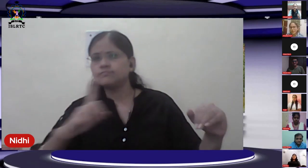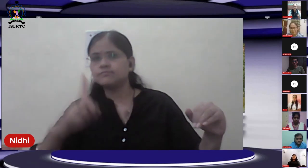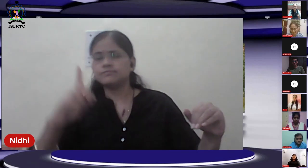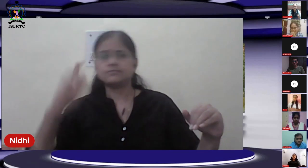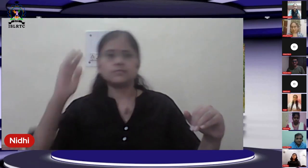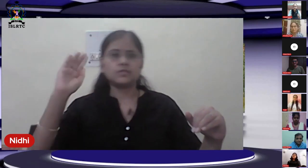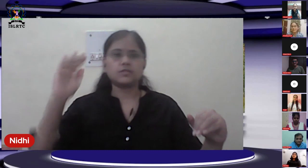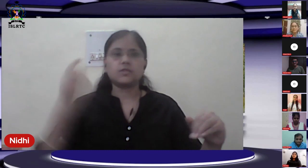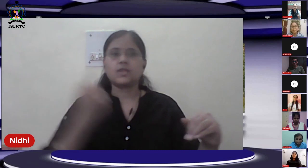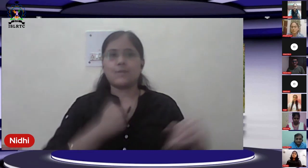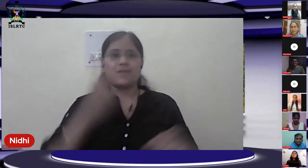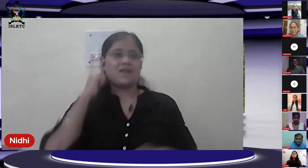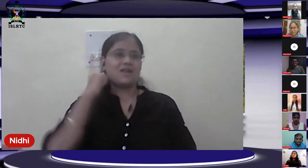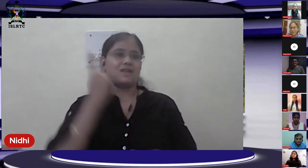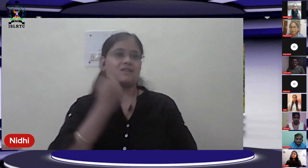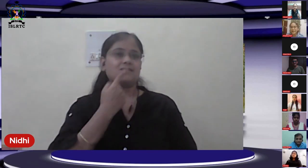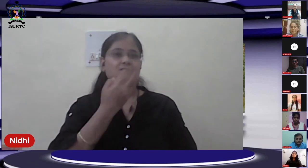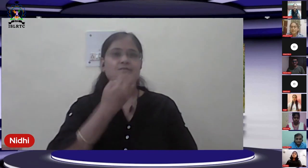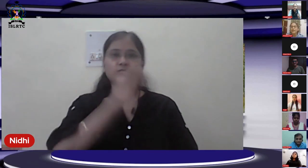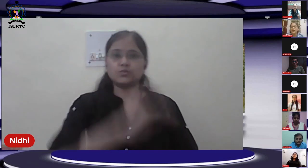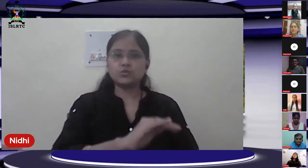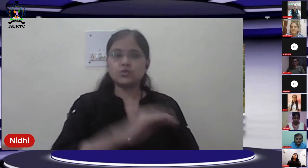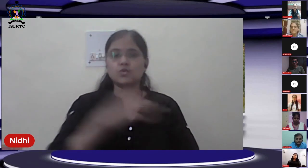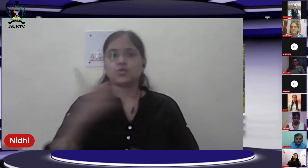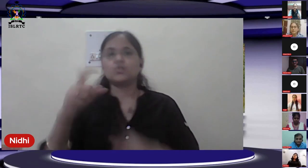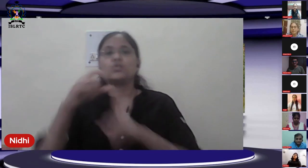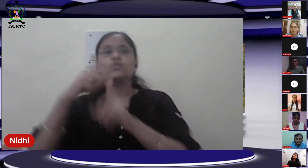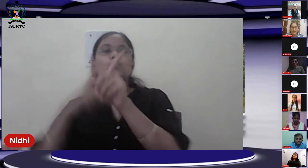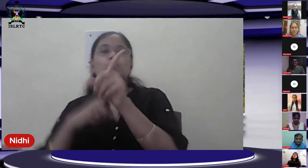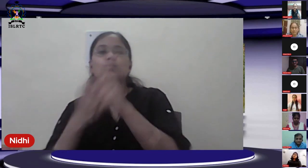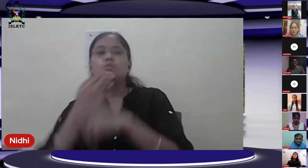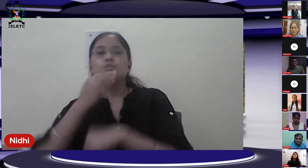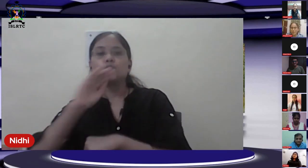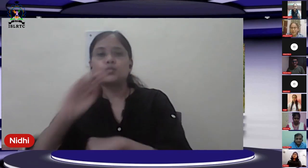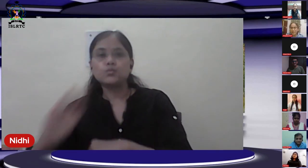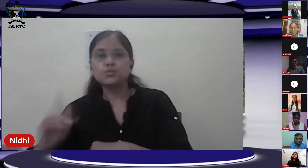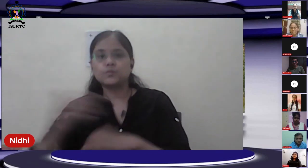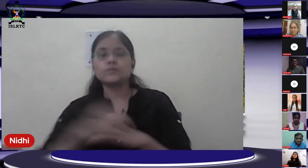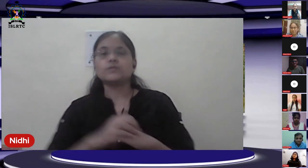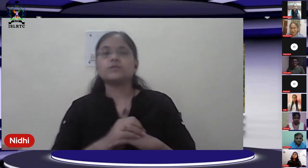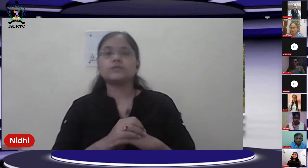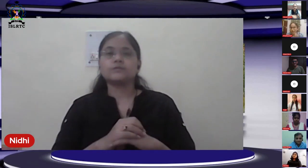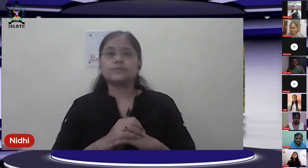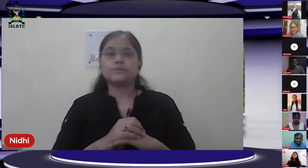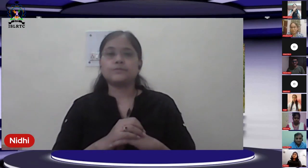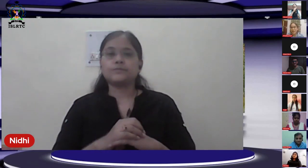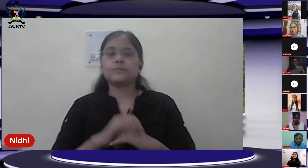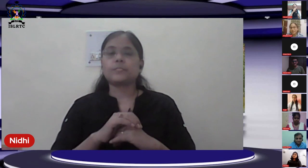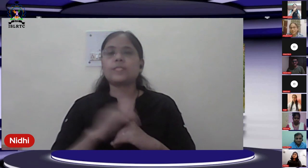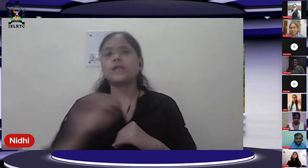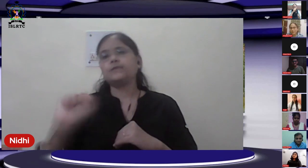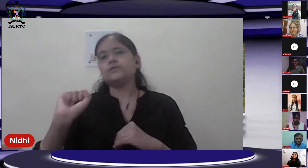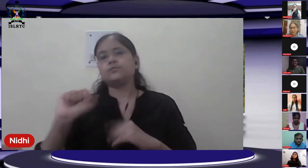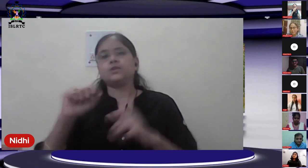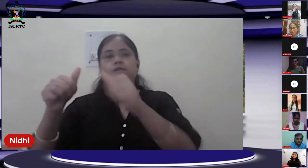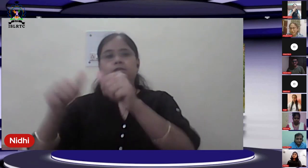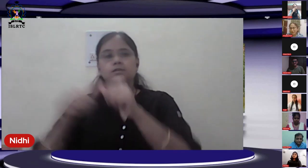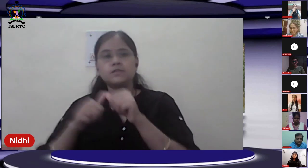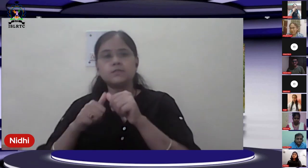स्टूडेंट्स हैं, आप डिसलीग स्टूडेंट्स भी हमें इस पे अपने जवाब या अपने विचार दे सकते हैं